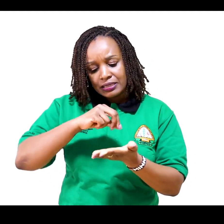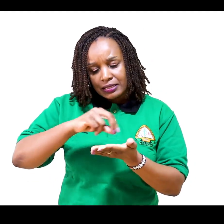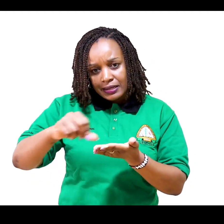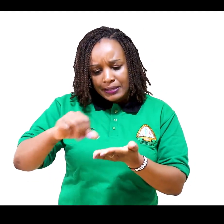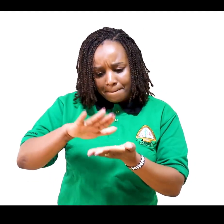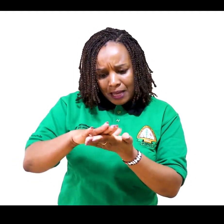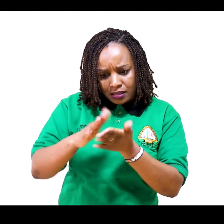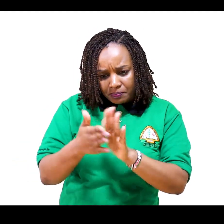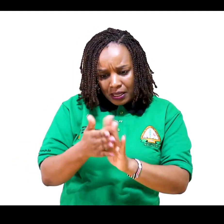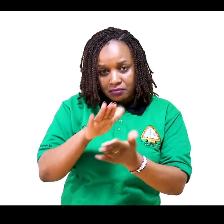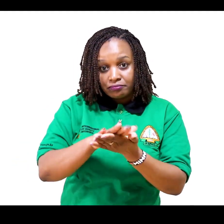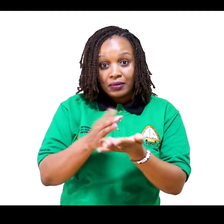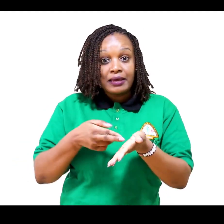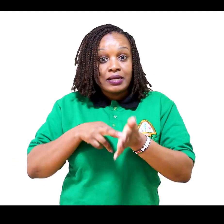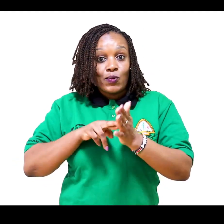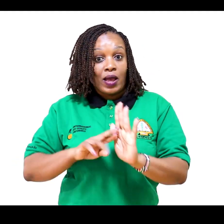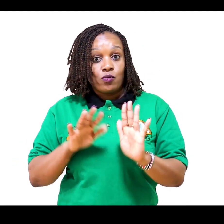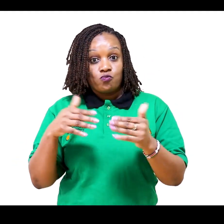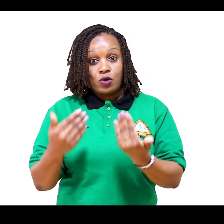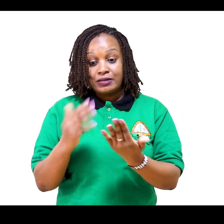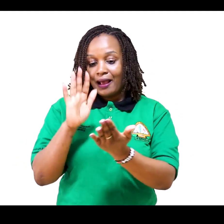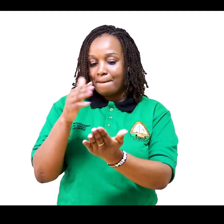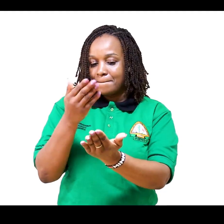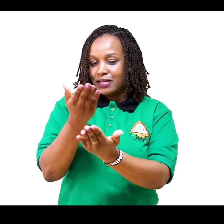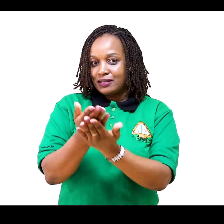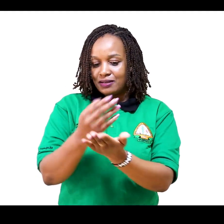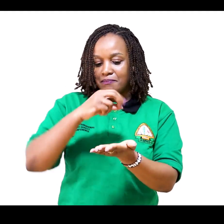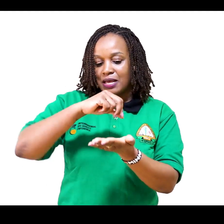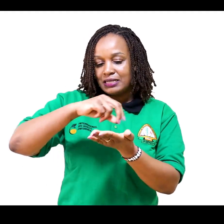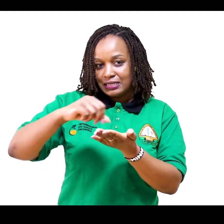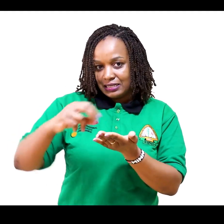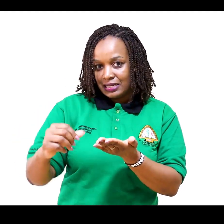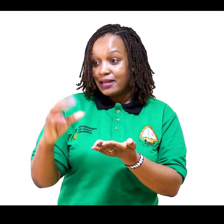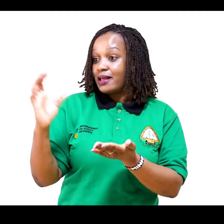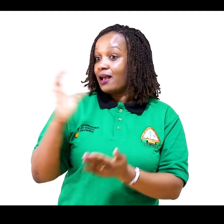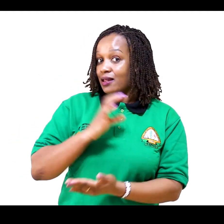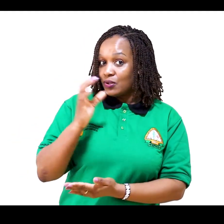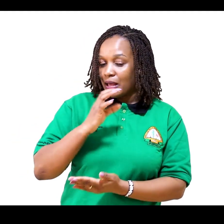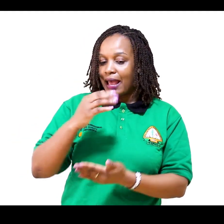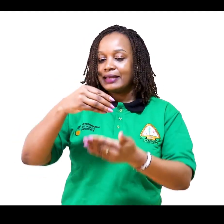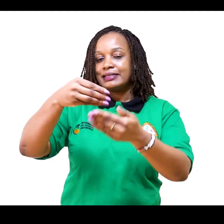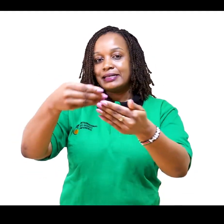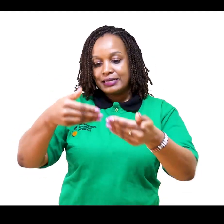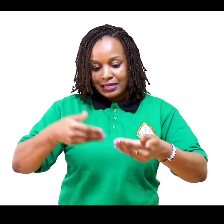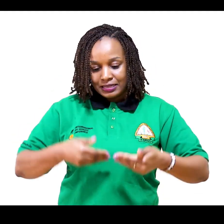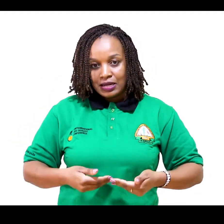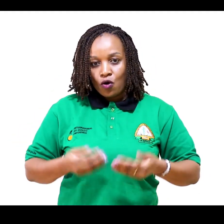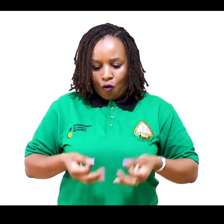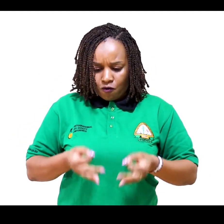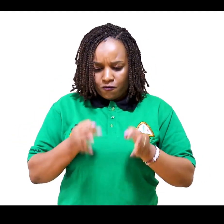na kuzifunga, mahitaji ni maombi na mfanyabiashara wa mbegu na kupokea matokeo rasmi ya upimaji